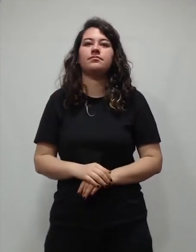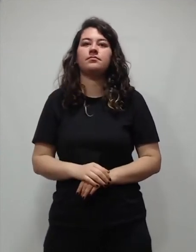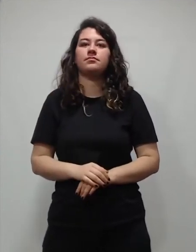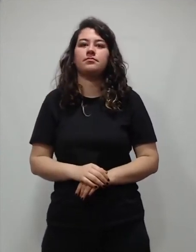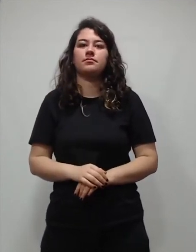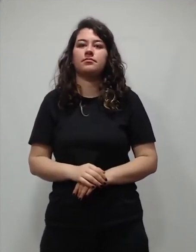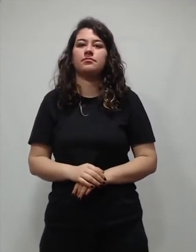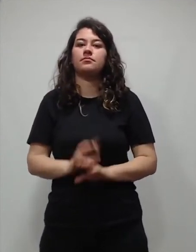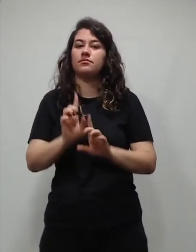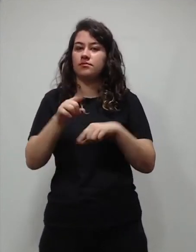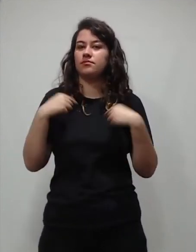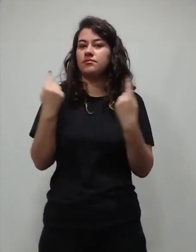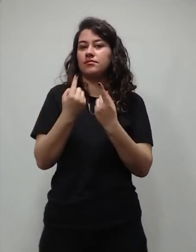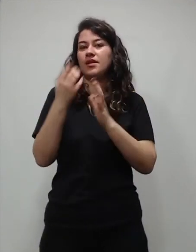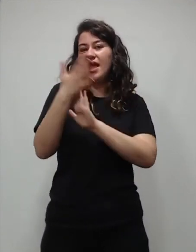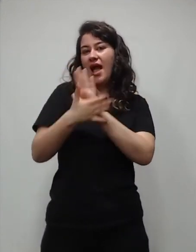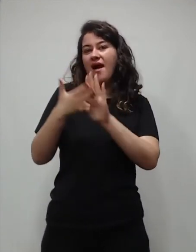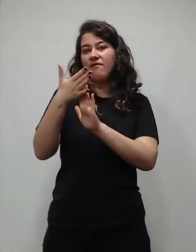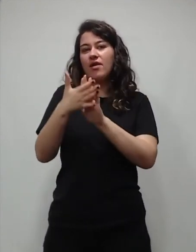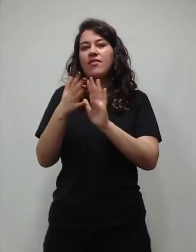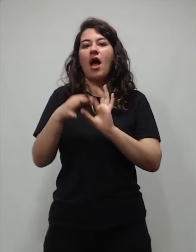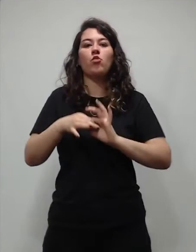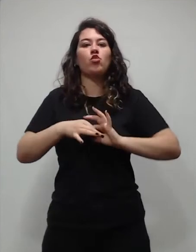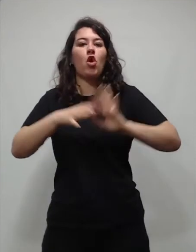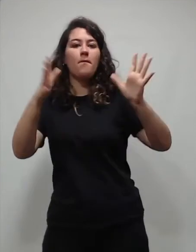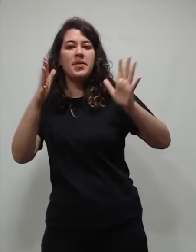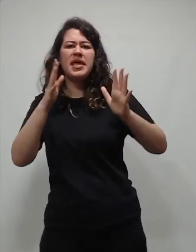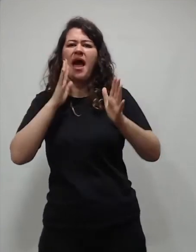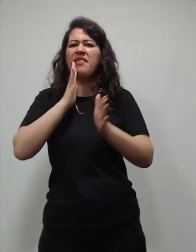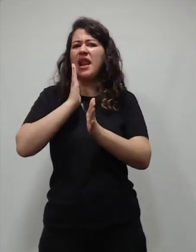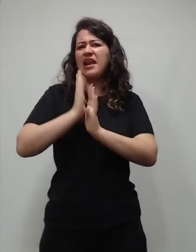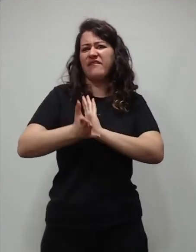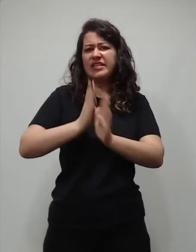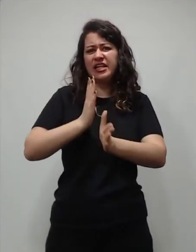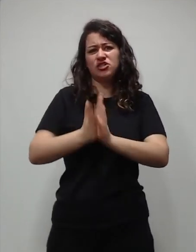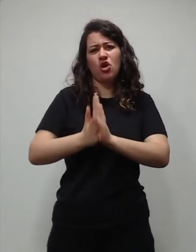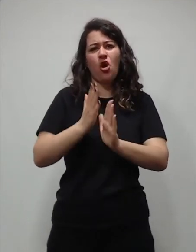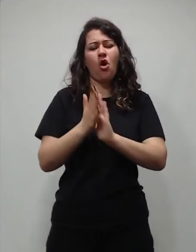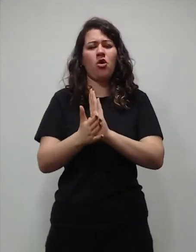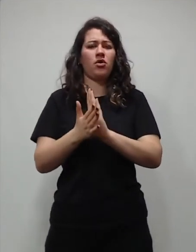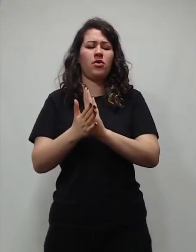Tenemos que, de lo que se habla, que es de la autonomía, de la rehabilitación,